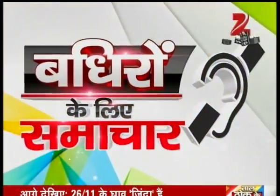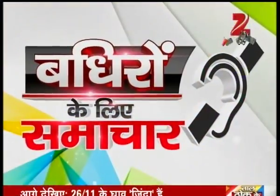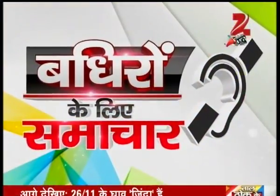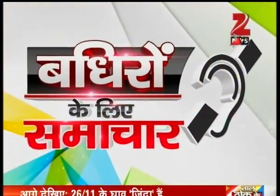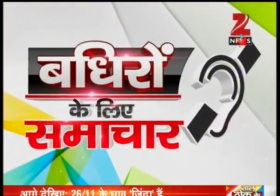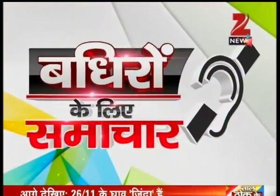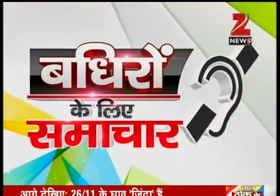साथ